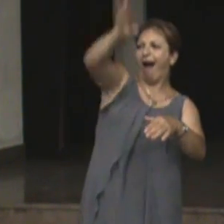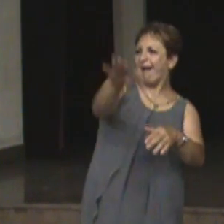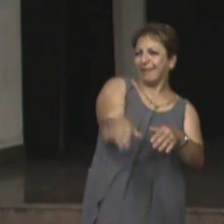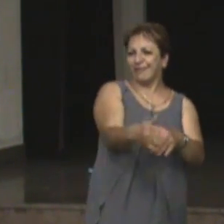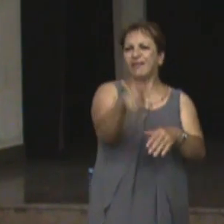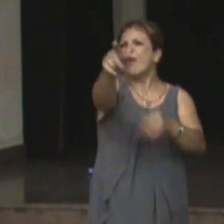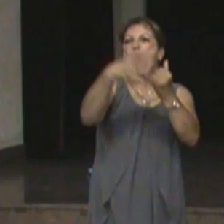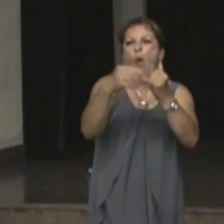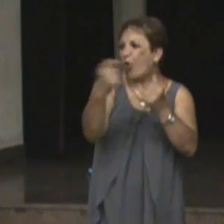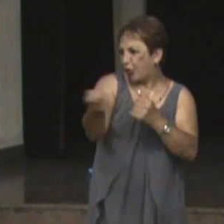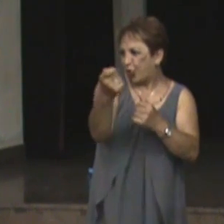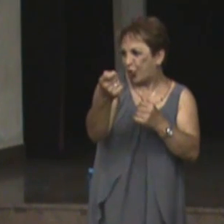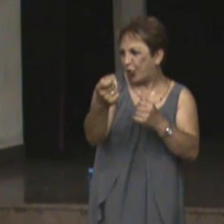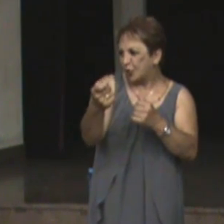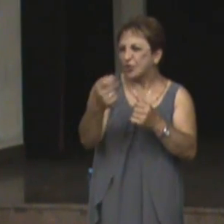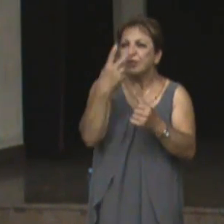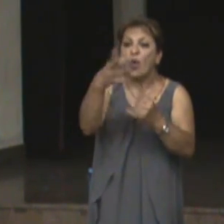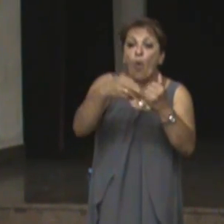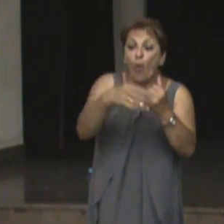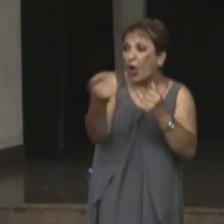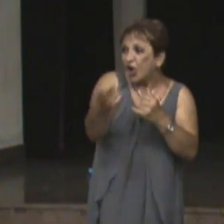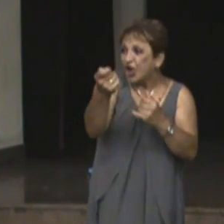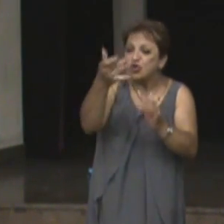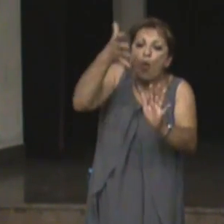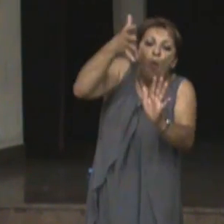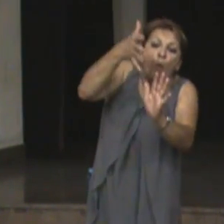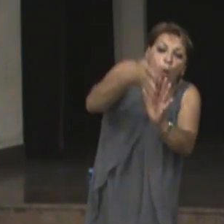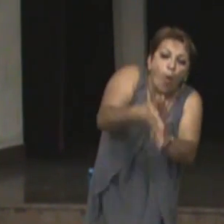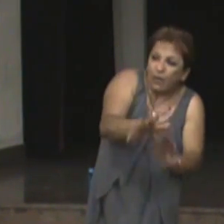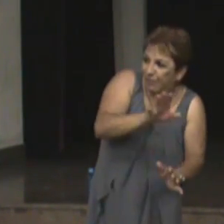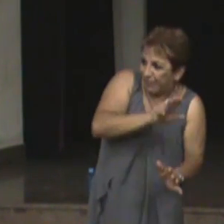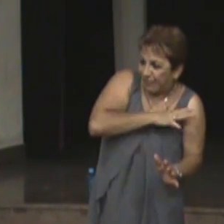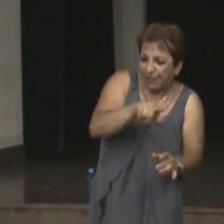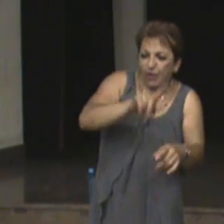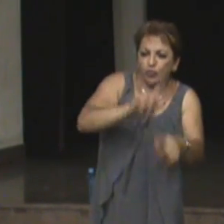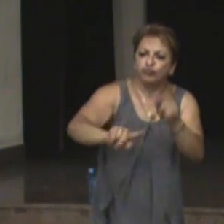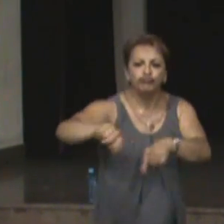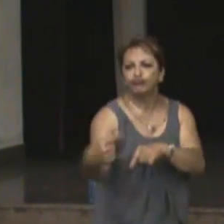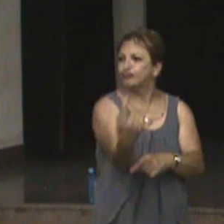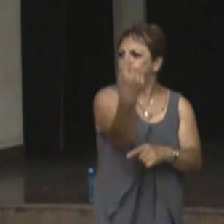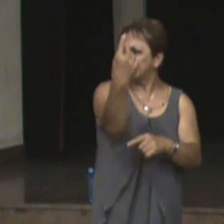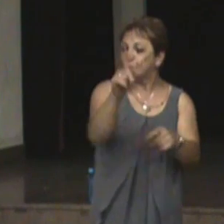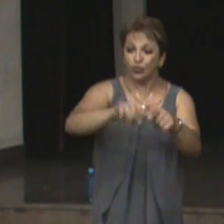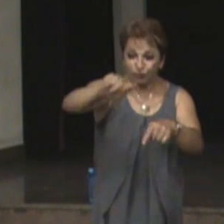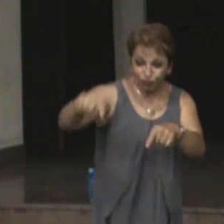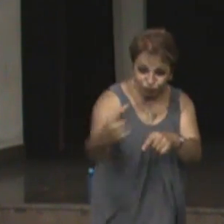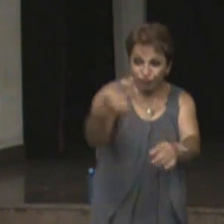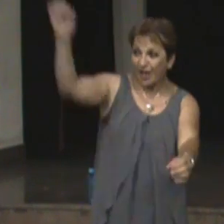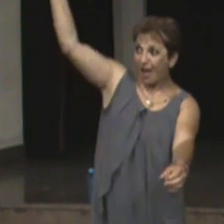շատ հող չկար։ Եվ քանի որ հողը խորություն չուներ, իսկ ույն բուսան, բայց երբ արևը